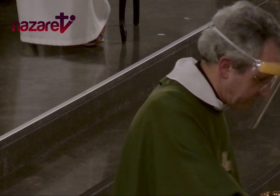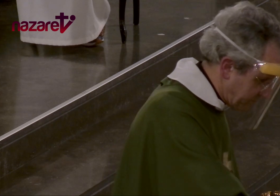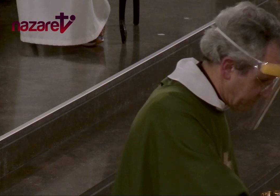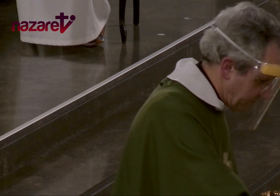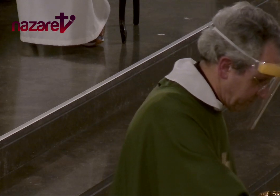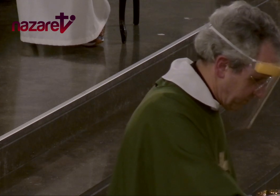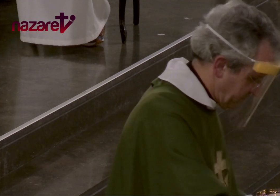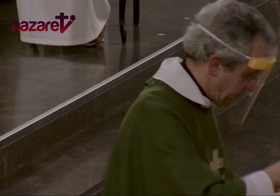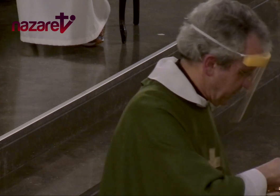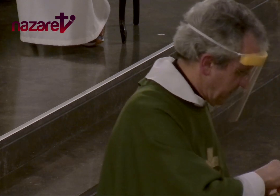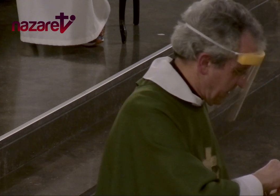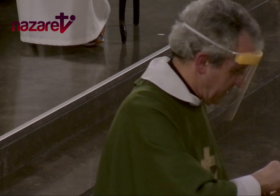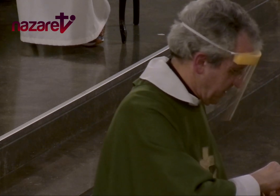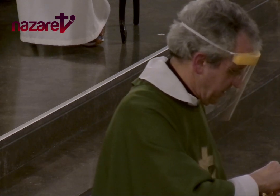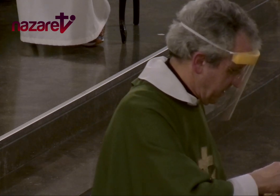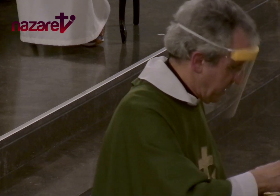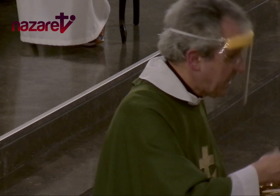i 7